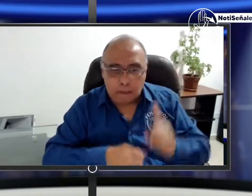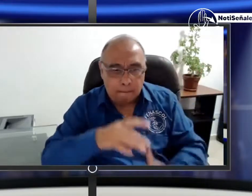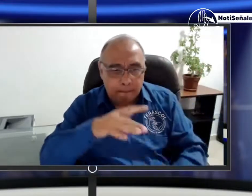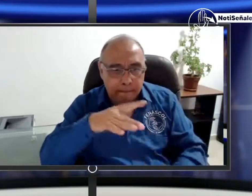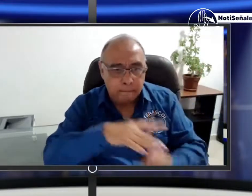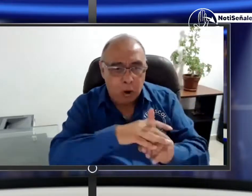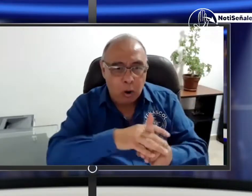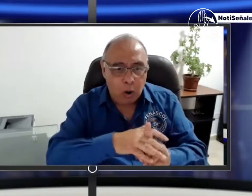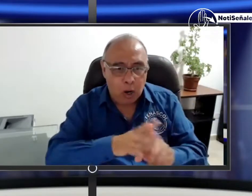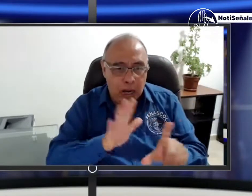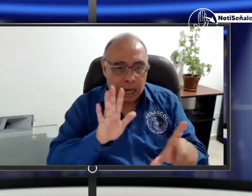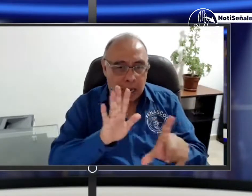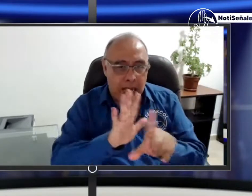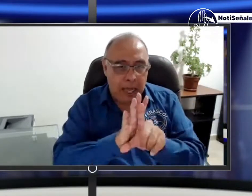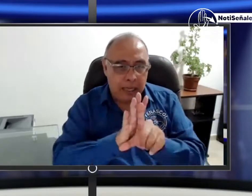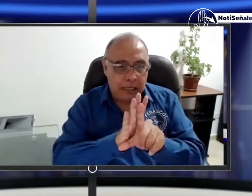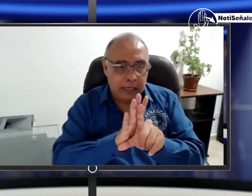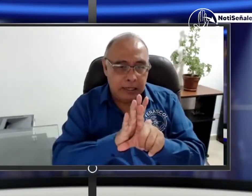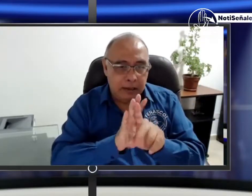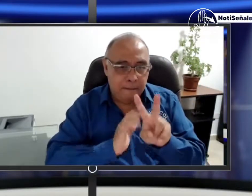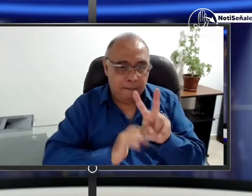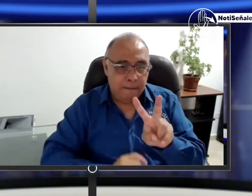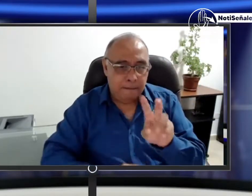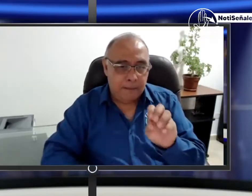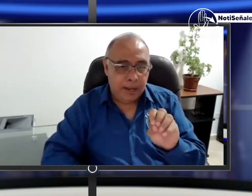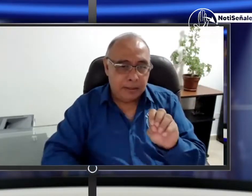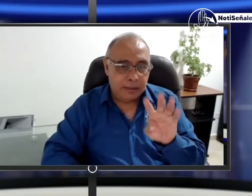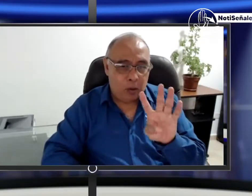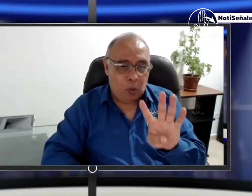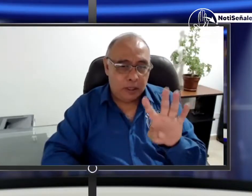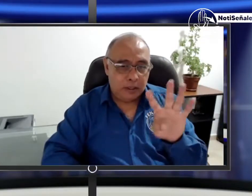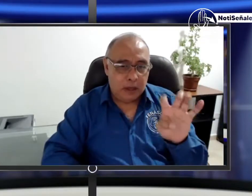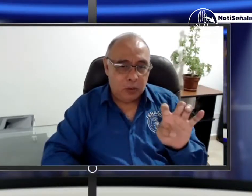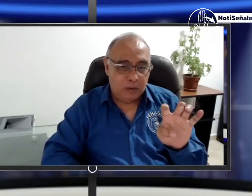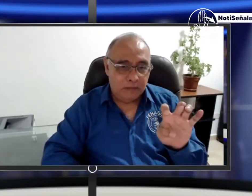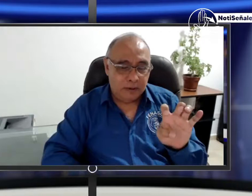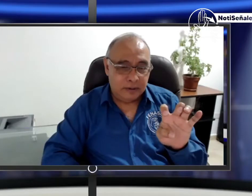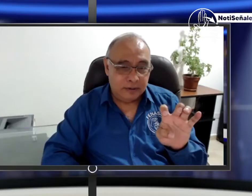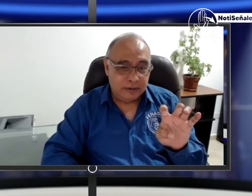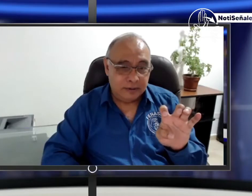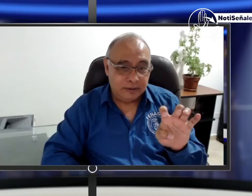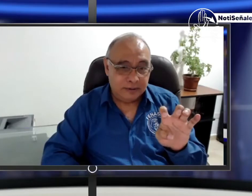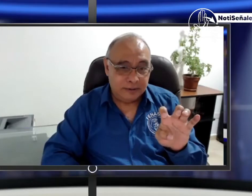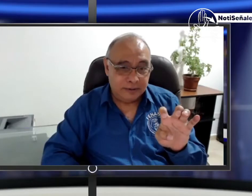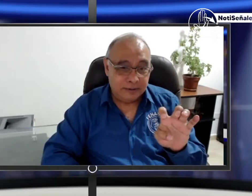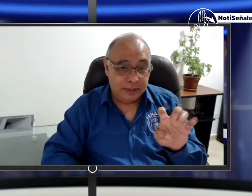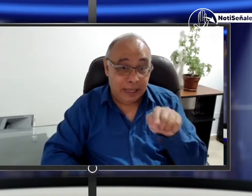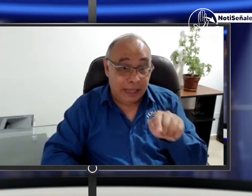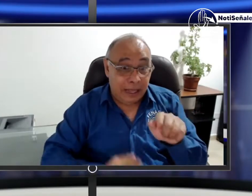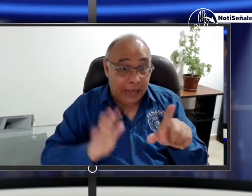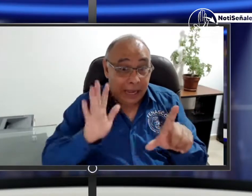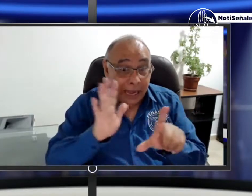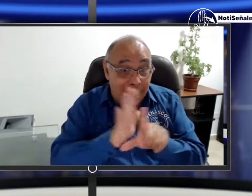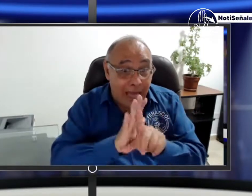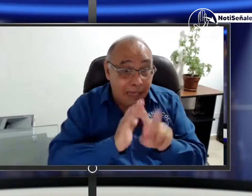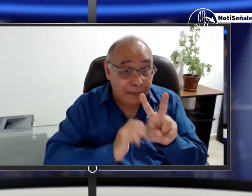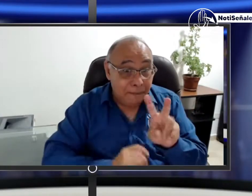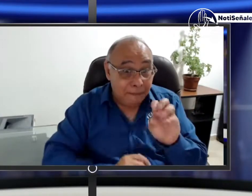sorda tras estos dos años de pandemia